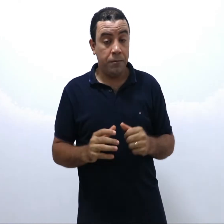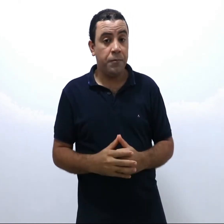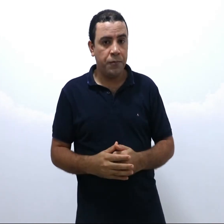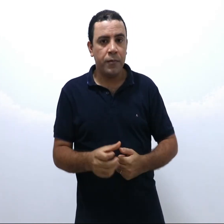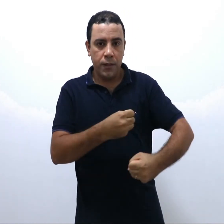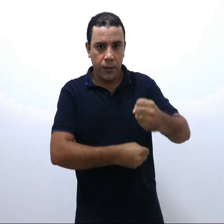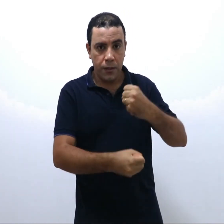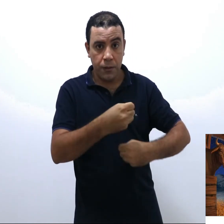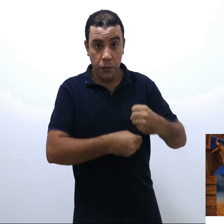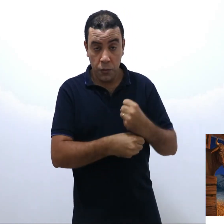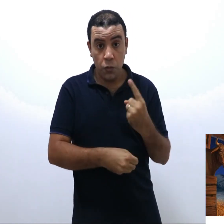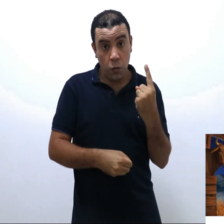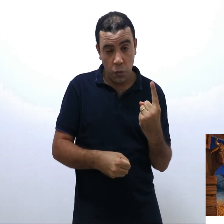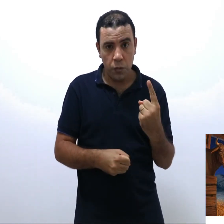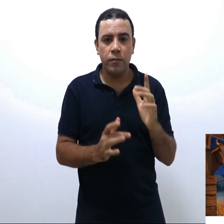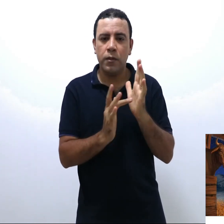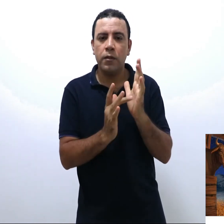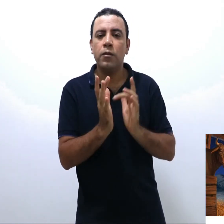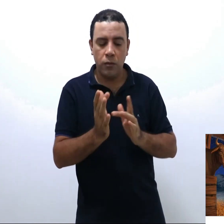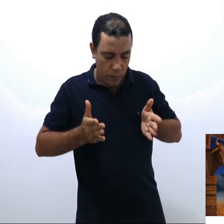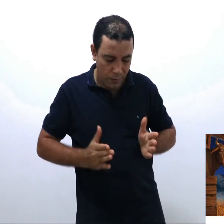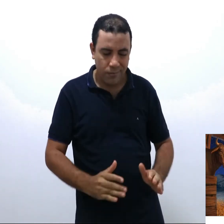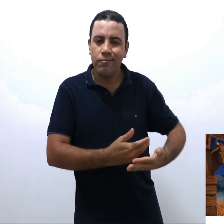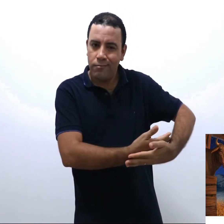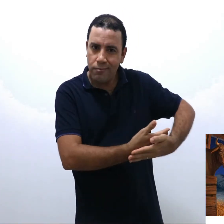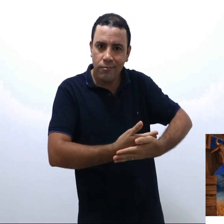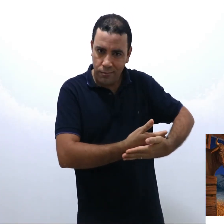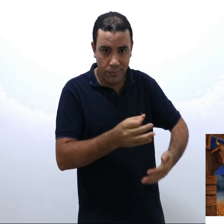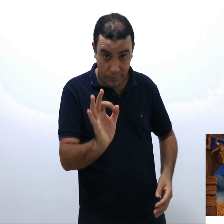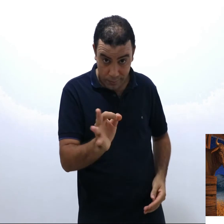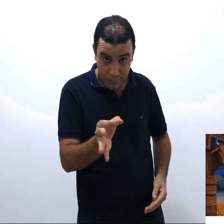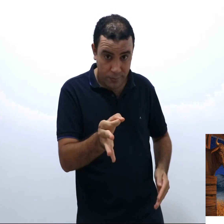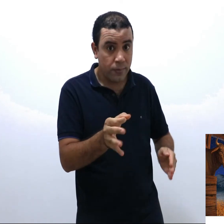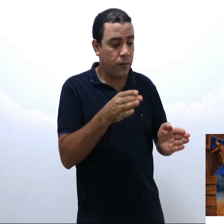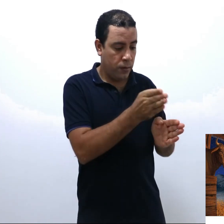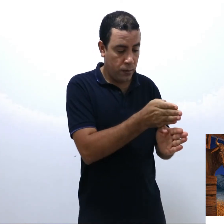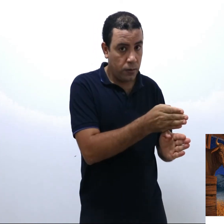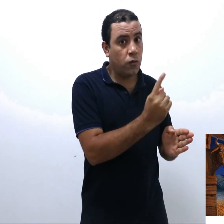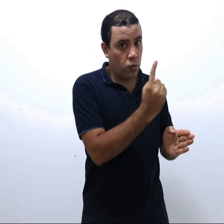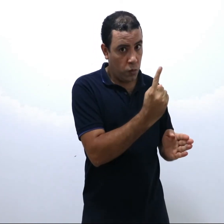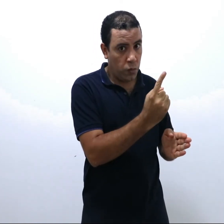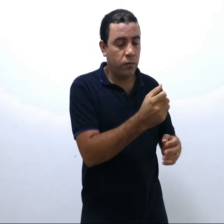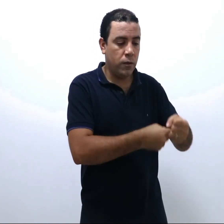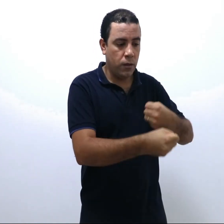é contado a partir do ano 1, no qual Jesus nasceu, certo? Então, do ano 1 até